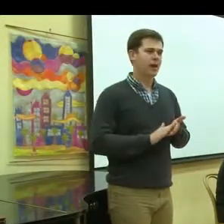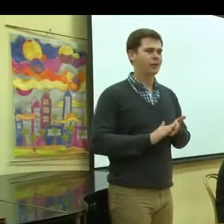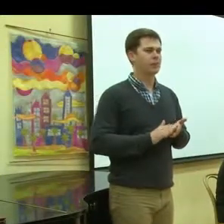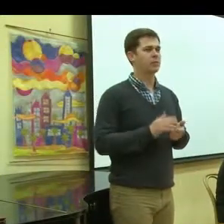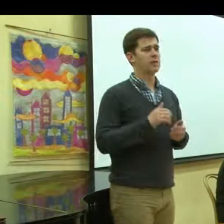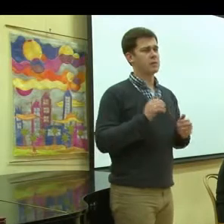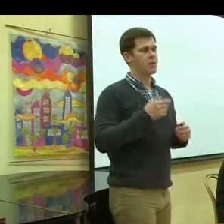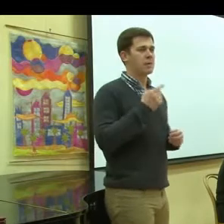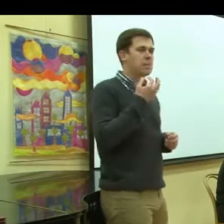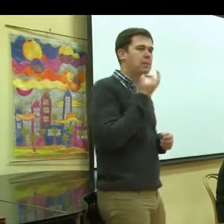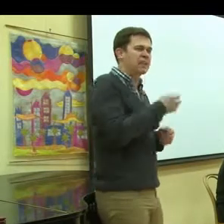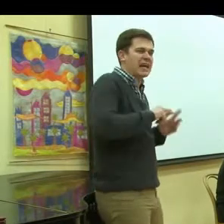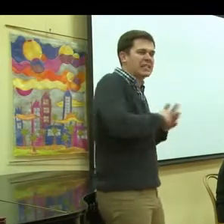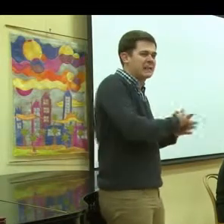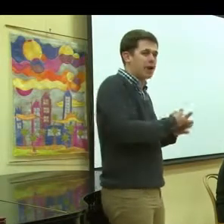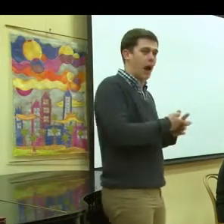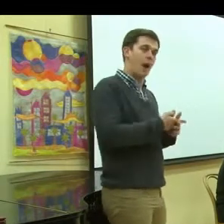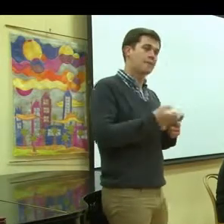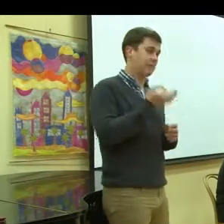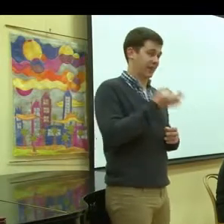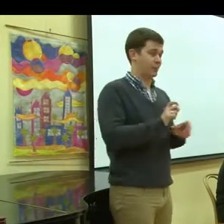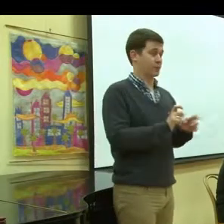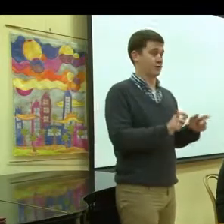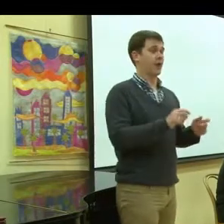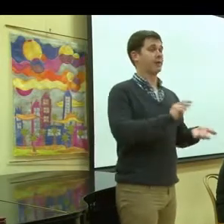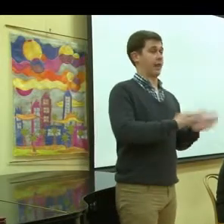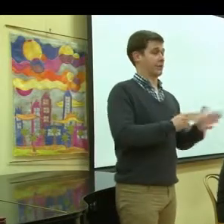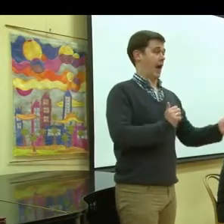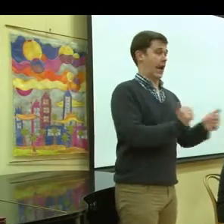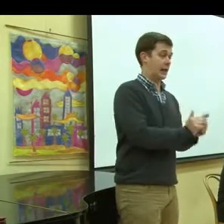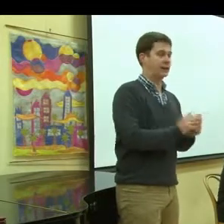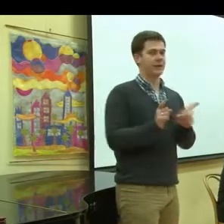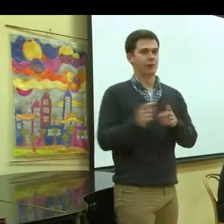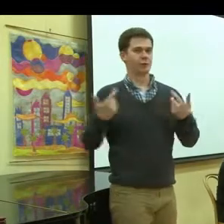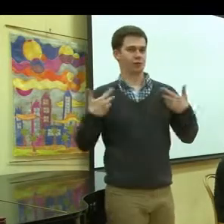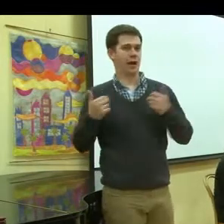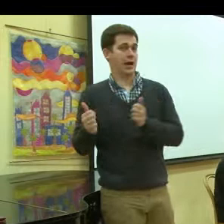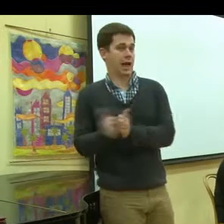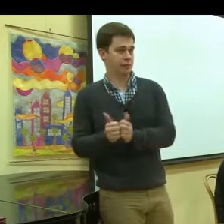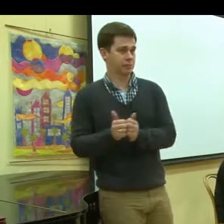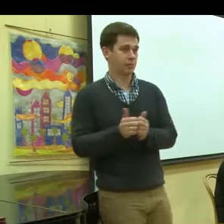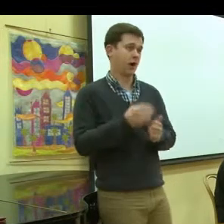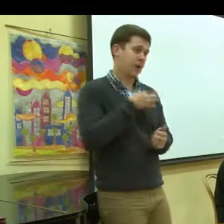zawsze nie odpowiadać. Bycie partnerem w tańcu i w życiu pomaga, czy przeszkadza?